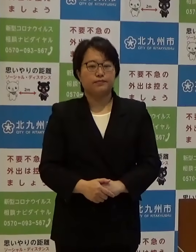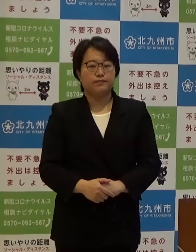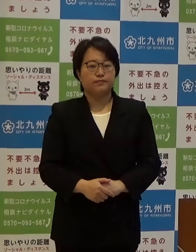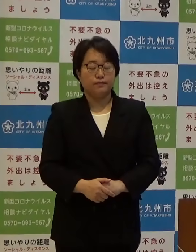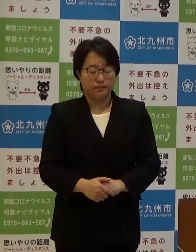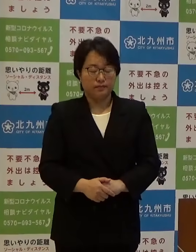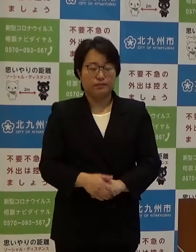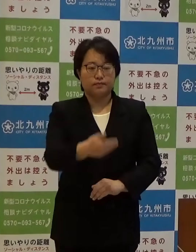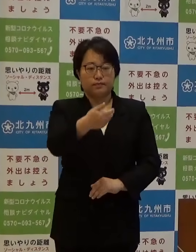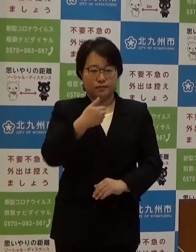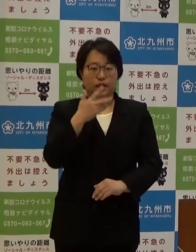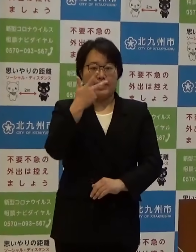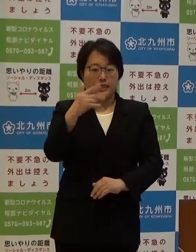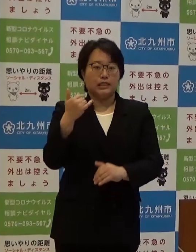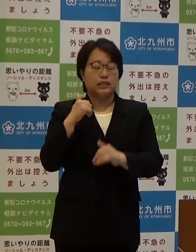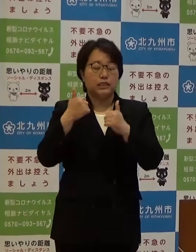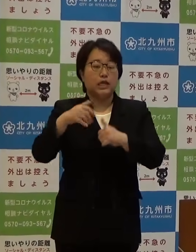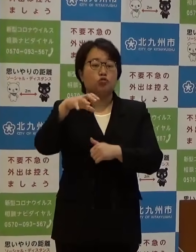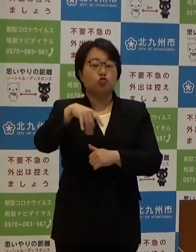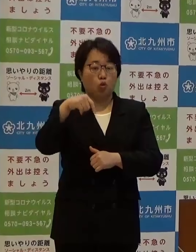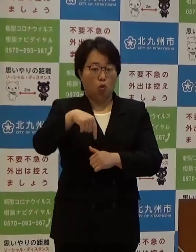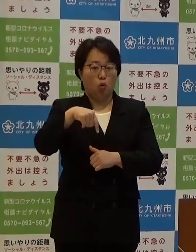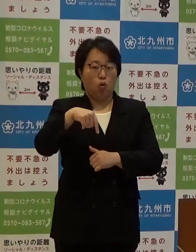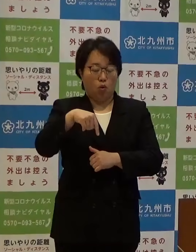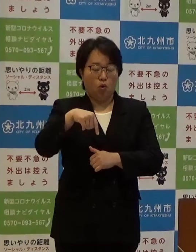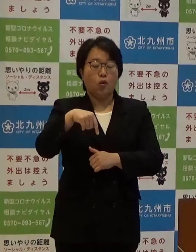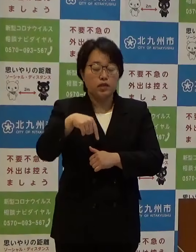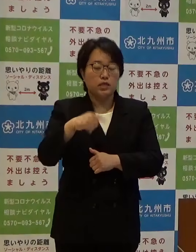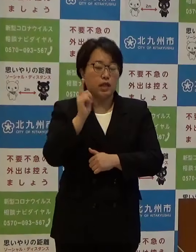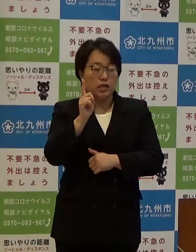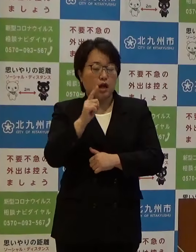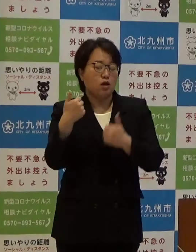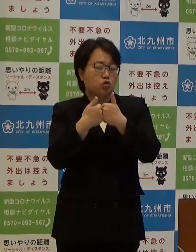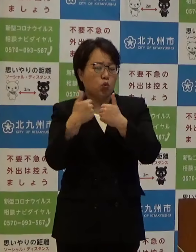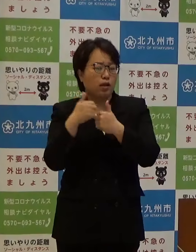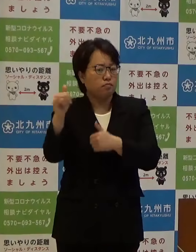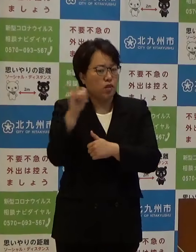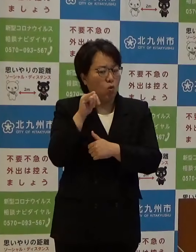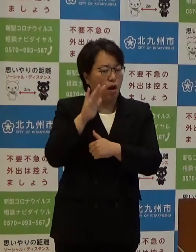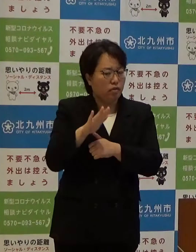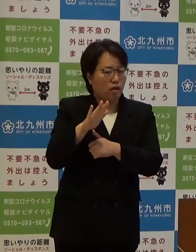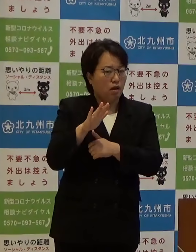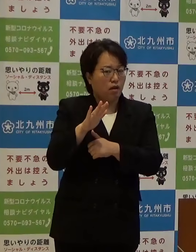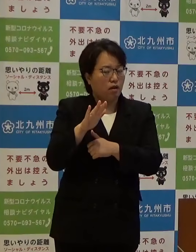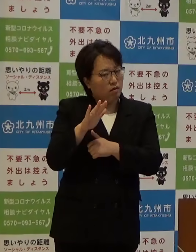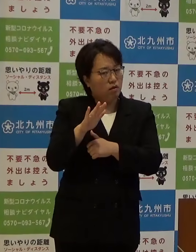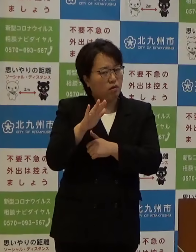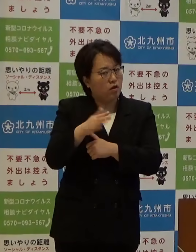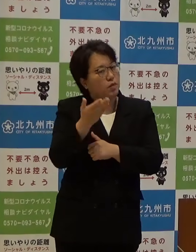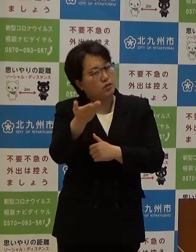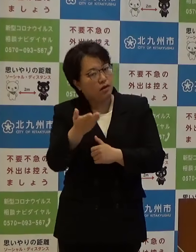市役所、区役所などに相談があったということはあったんでしょうか。